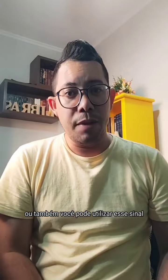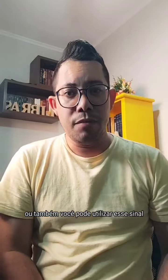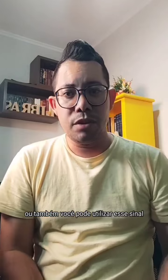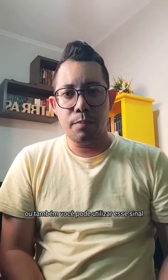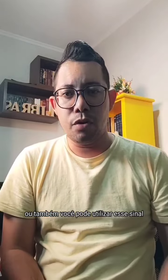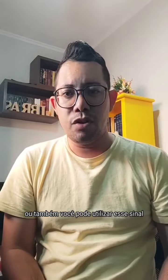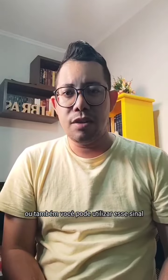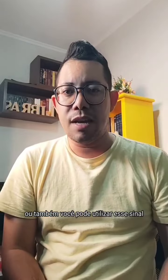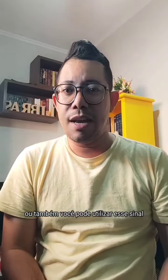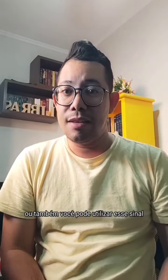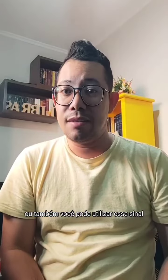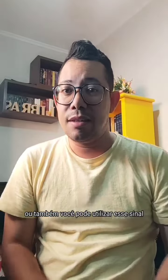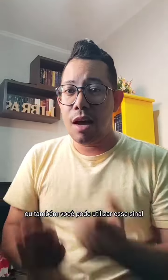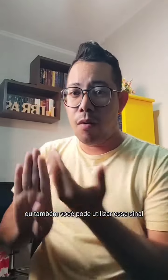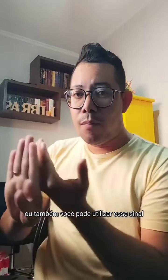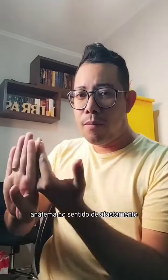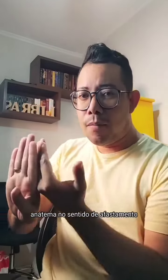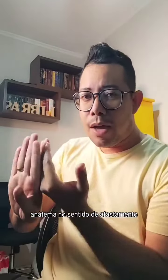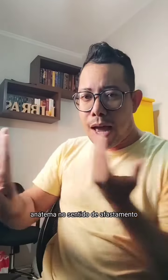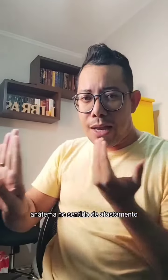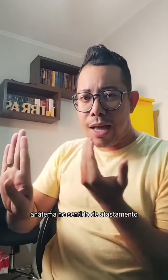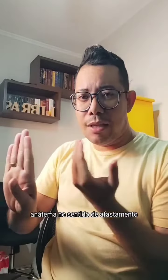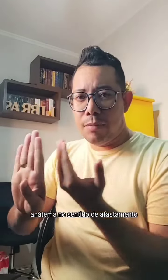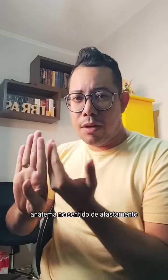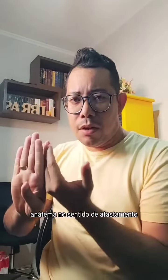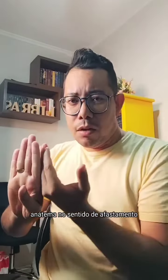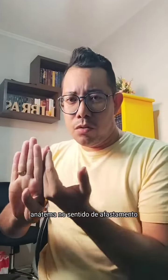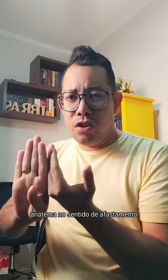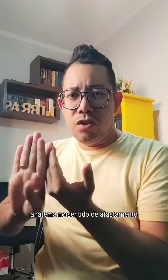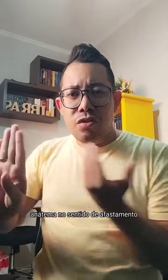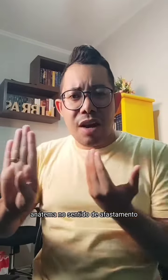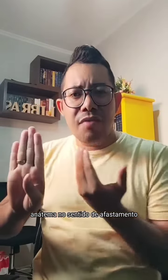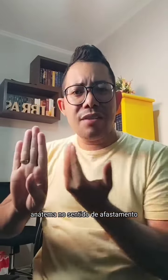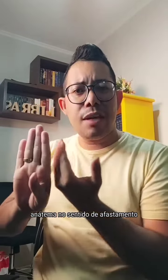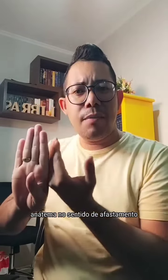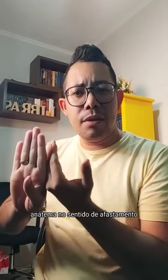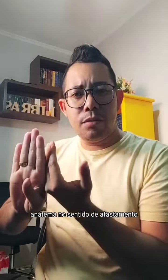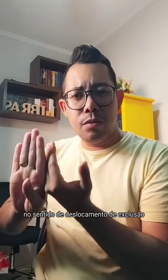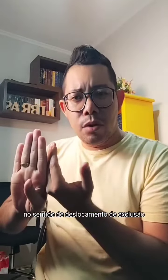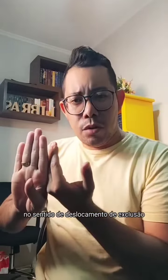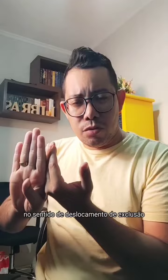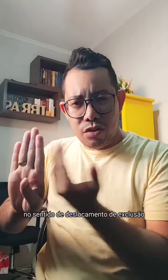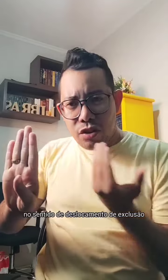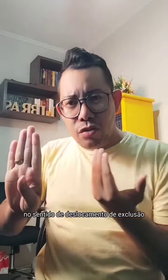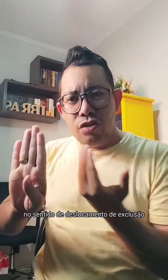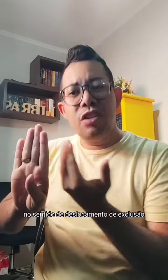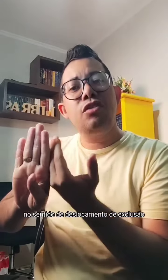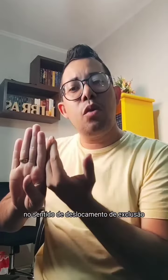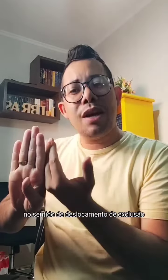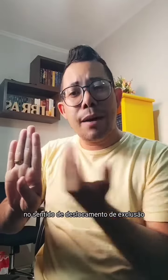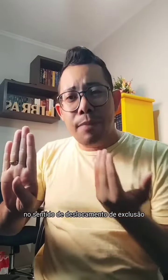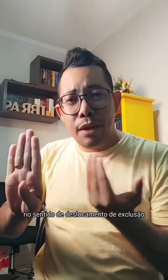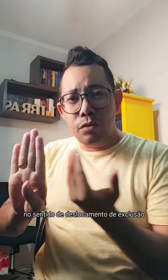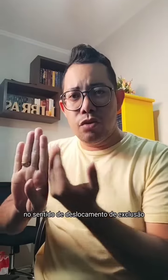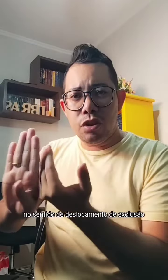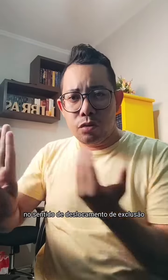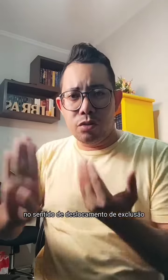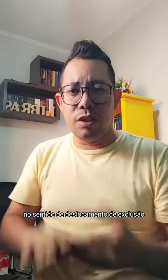você pode utilizar esse sinal, anátema, no sentido de afastamento, no sentido de deslocamento, de exclusão.